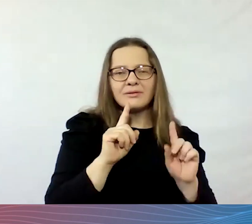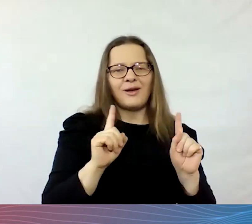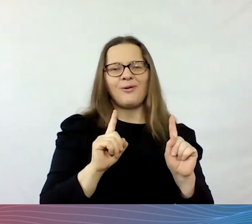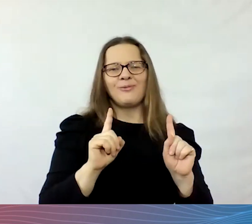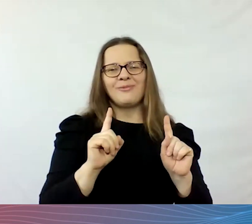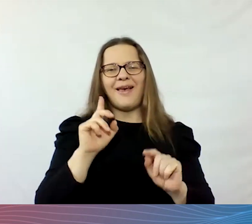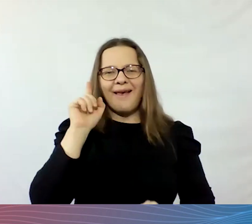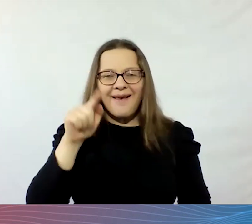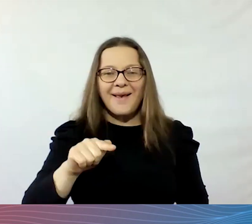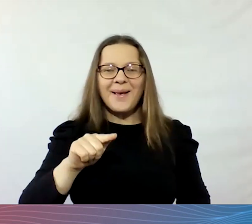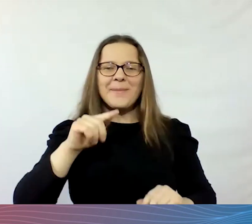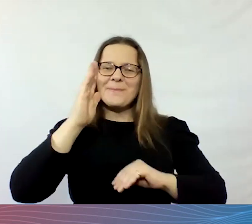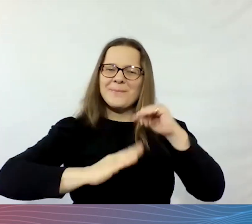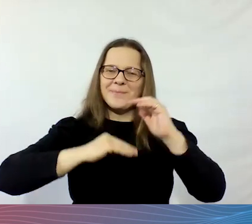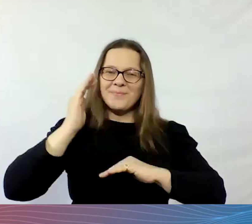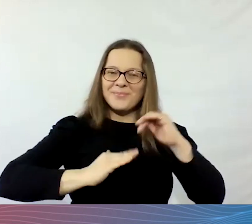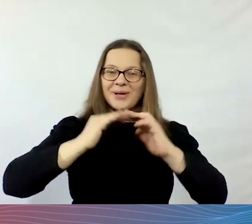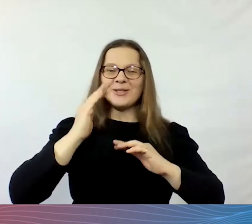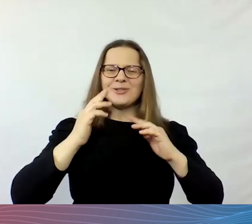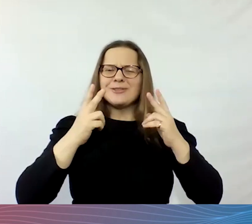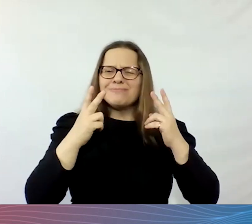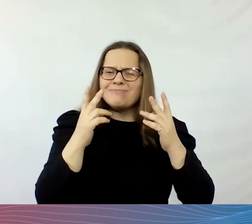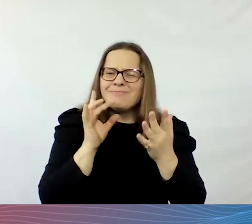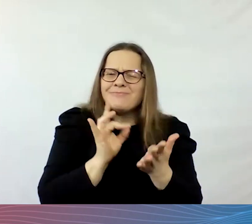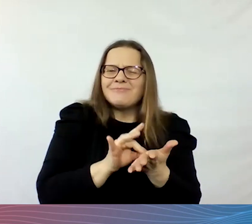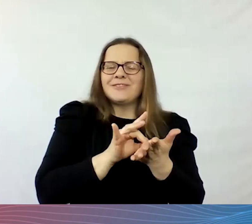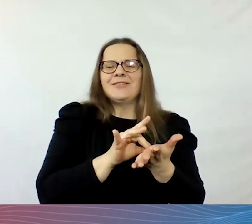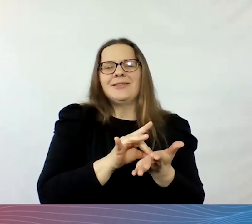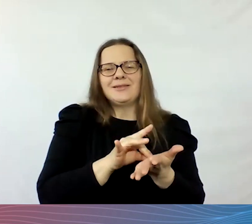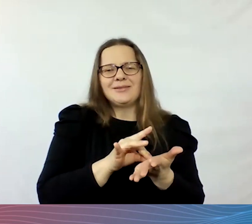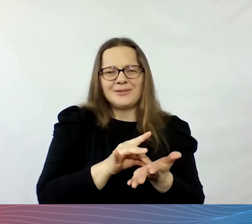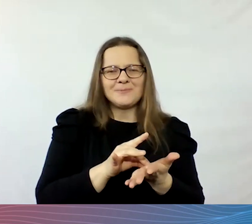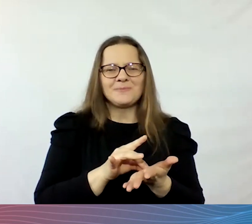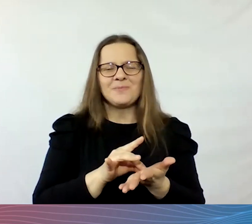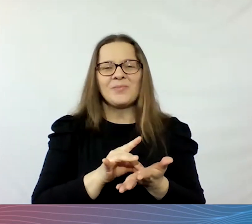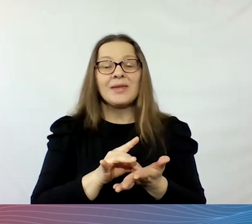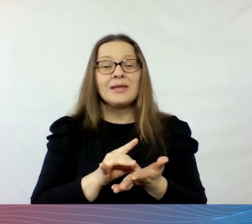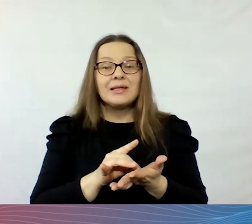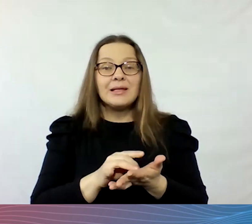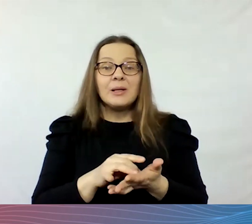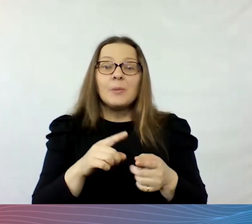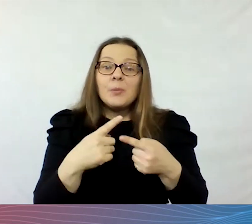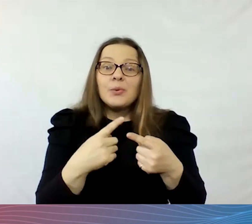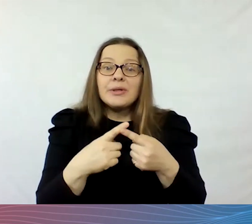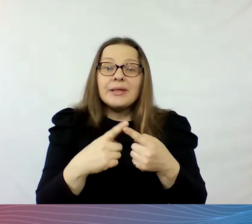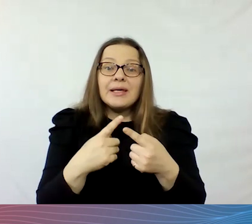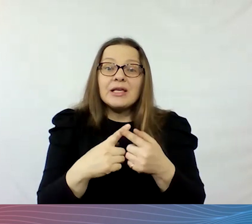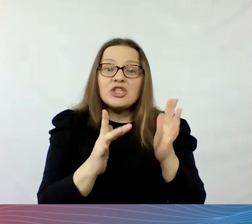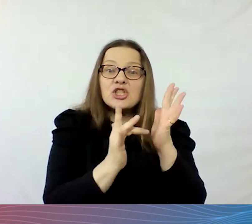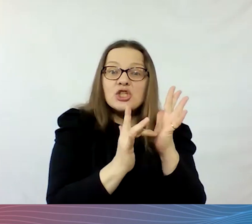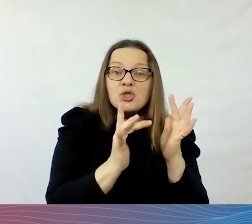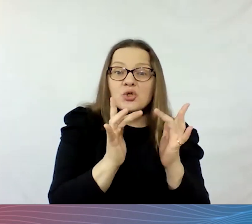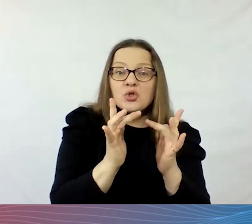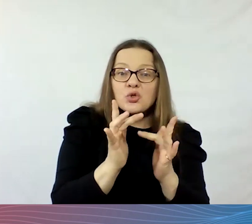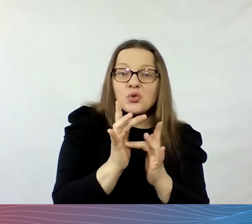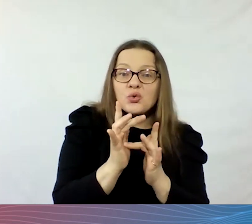orgânica, que já tem entre o Pai e o Filho, né? Em João 17, vocês se lembram? Vamos dar